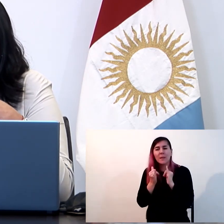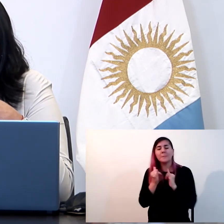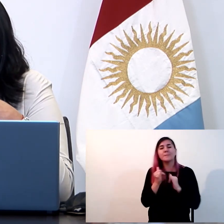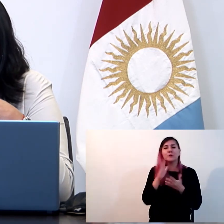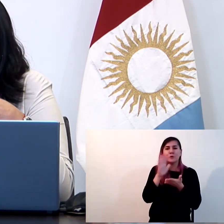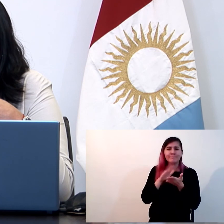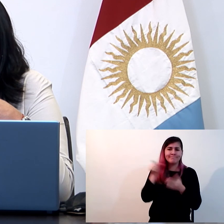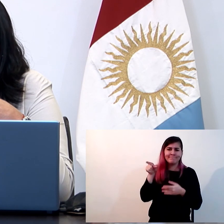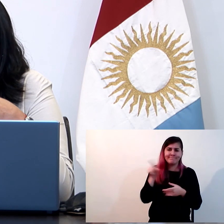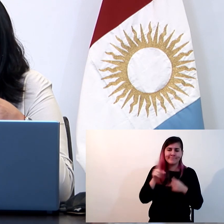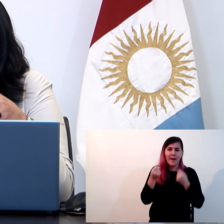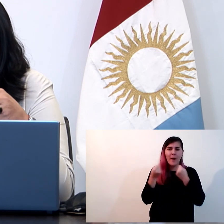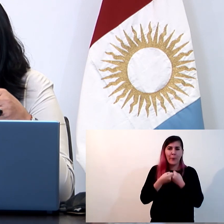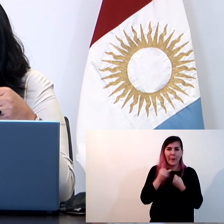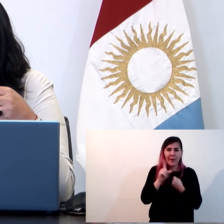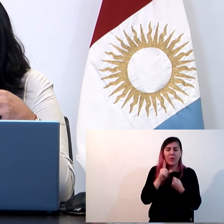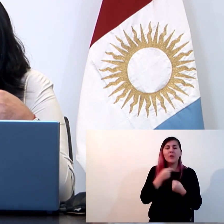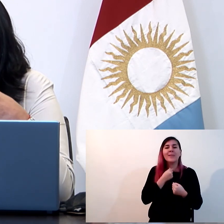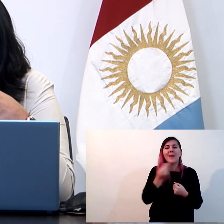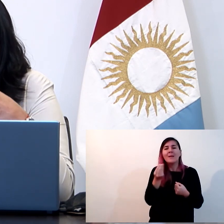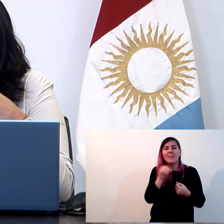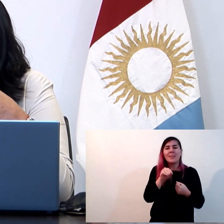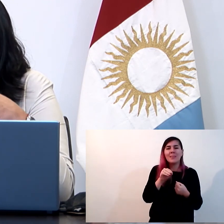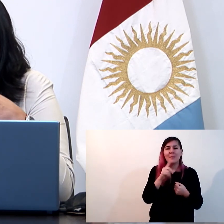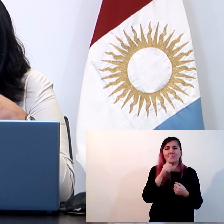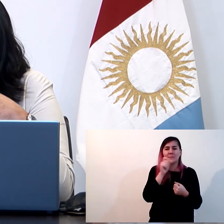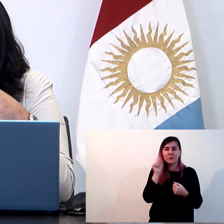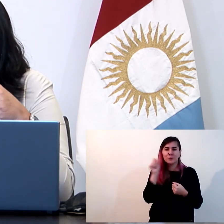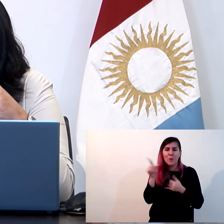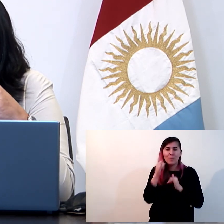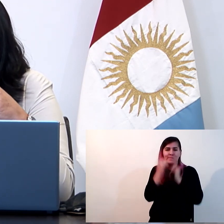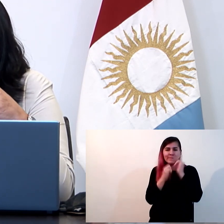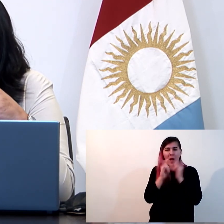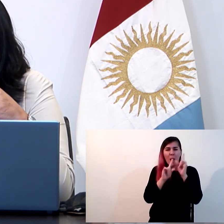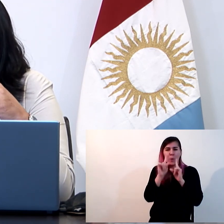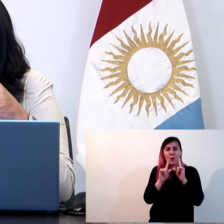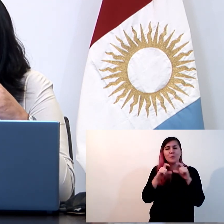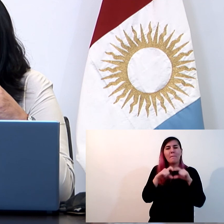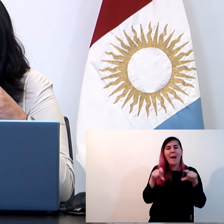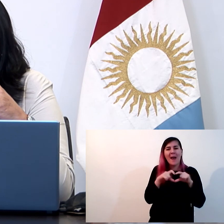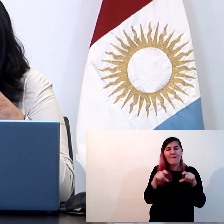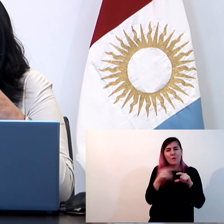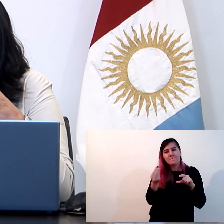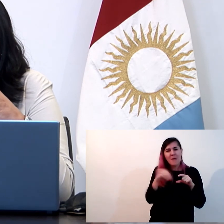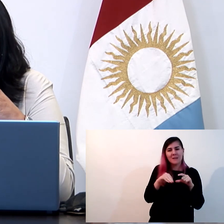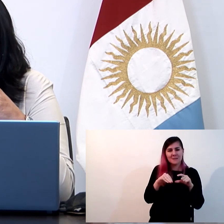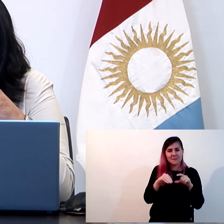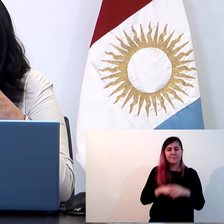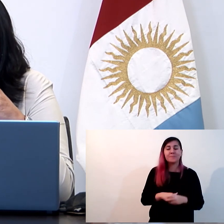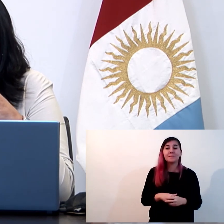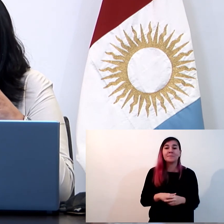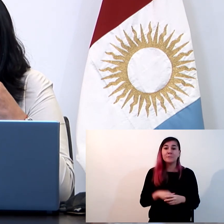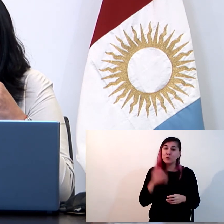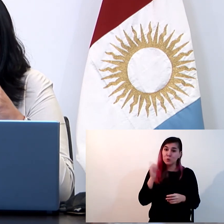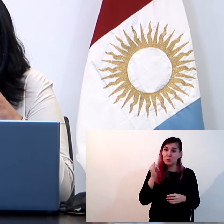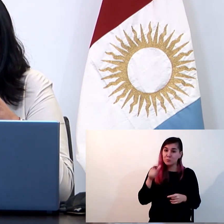expresando su disconformidad. Quiere que se agreguen a su alocución algunos párrafos más, los que ya están siendo